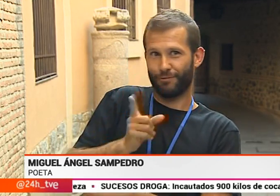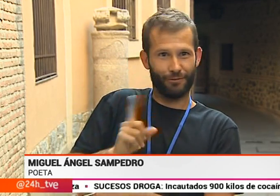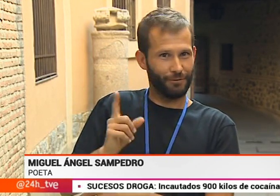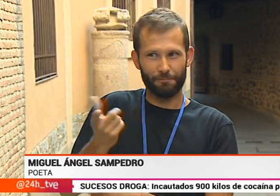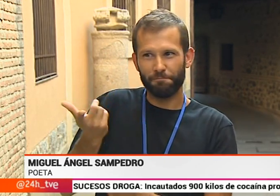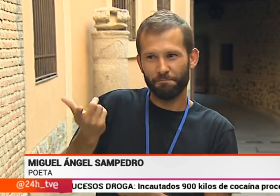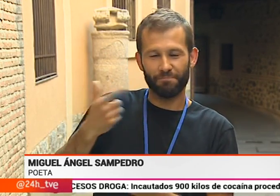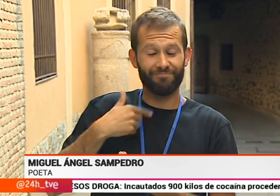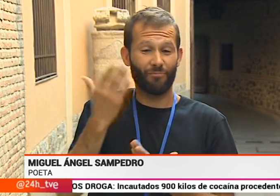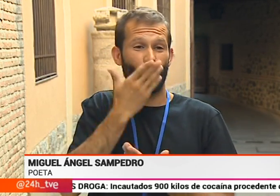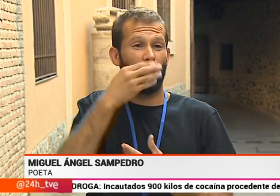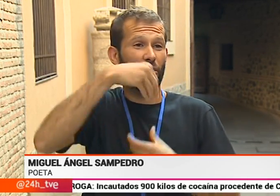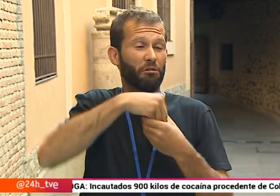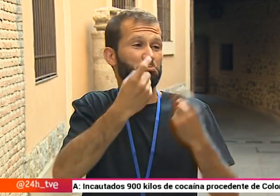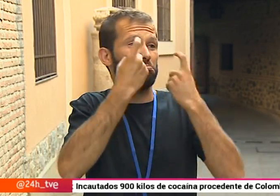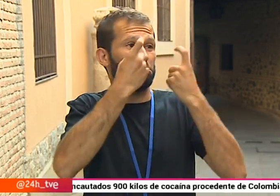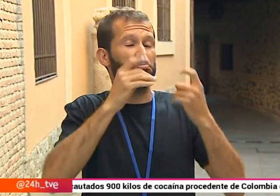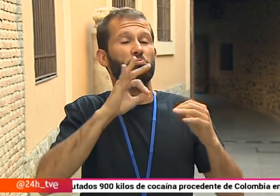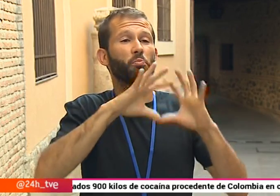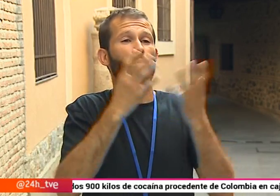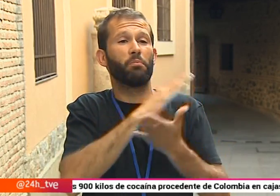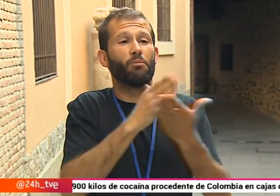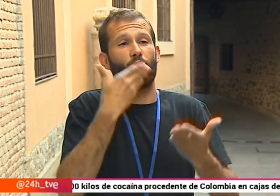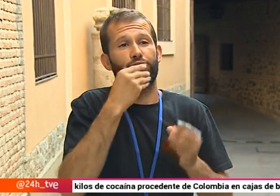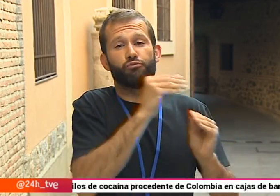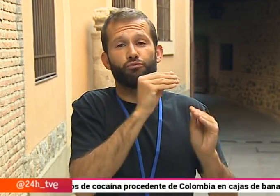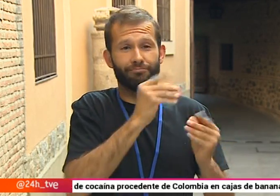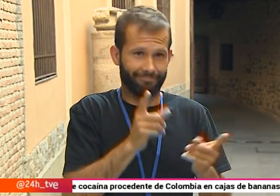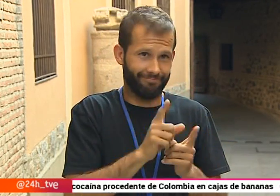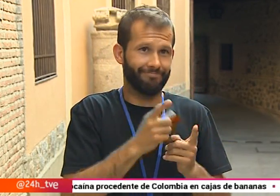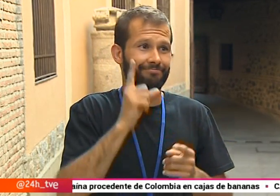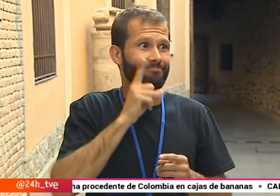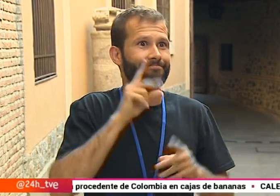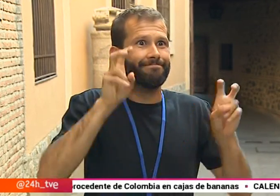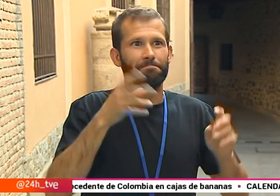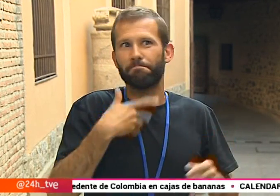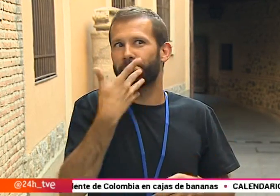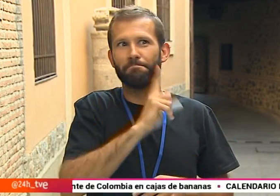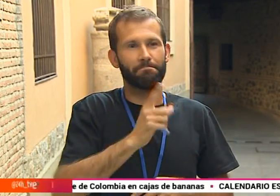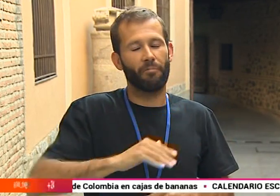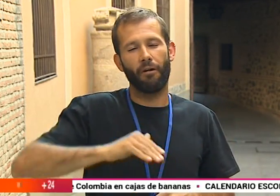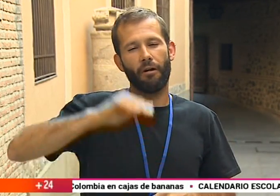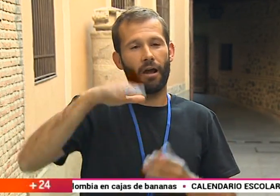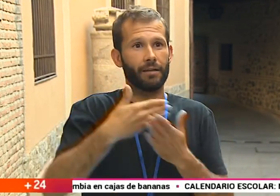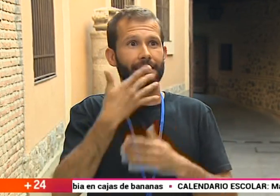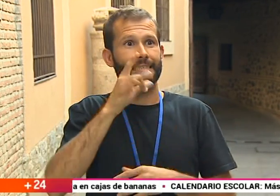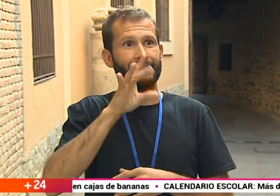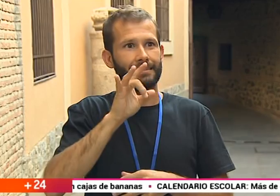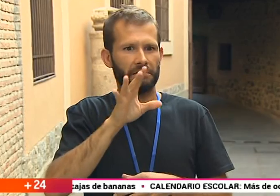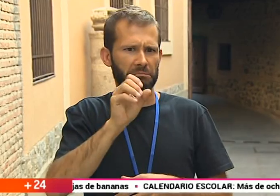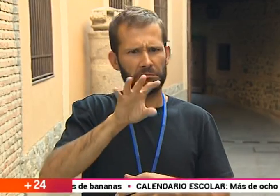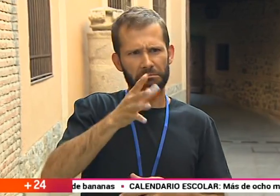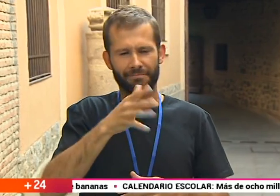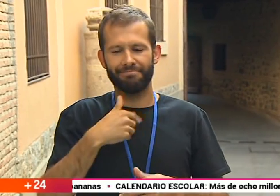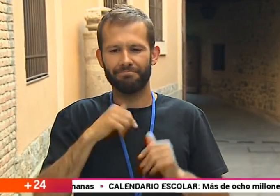de la poesía era algo desconocido en el colegio. Bueno, pues nos enseñaron un poco lo que era la poesía, pero para los sordos era